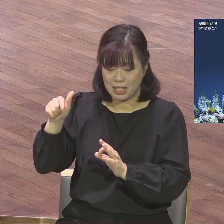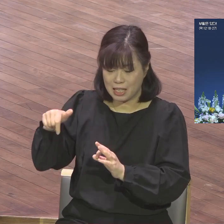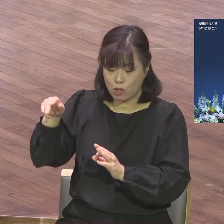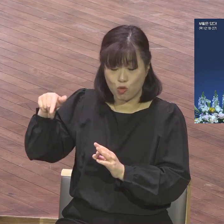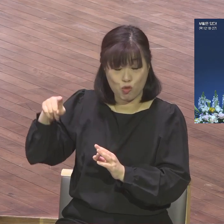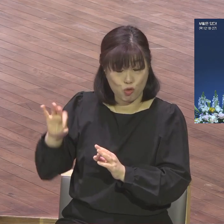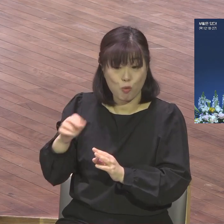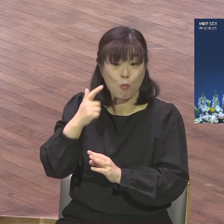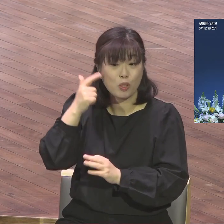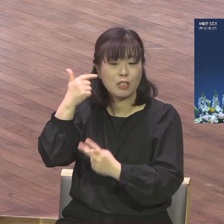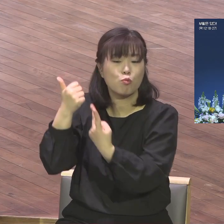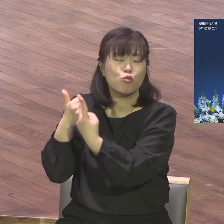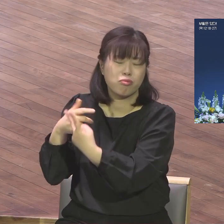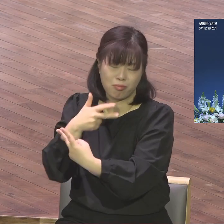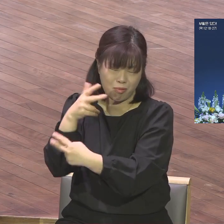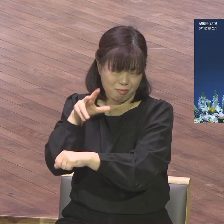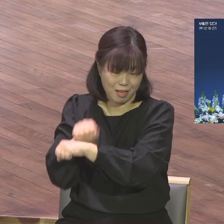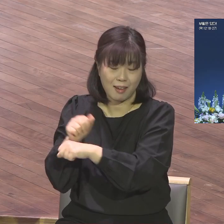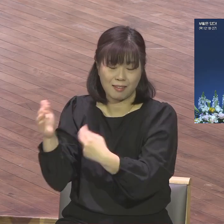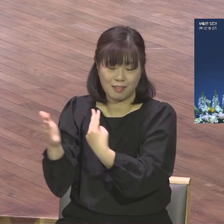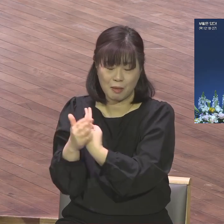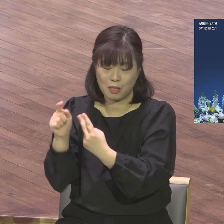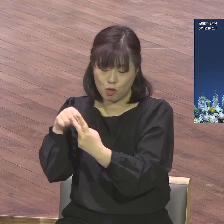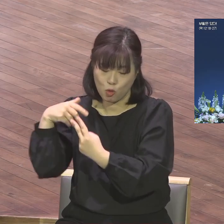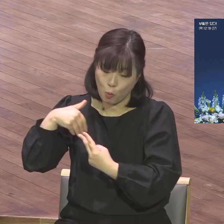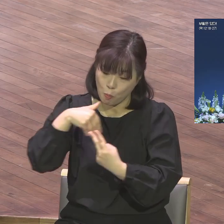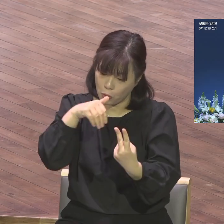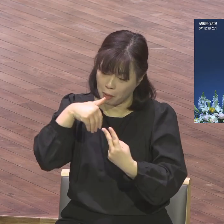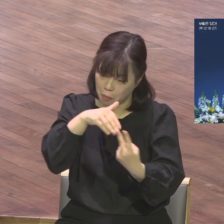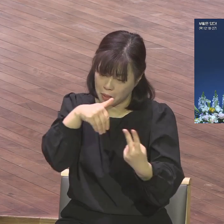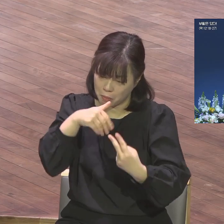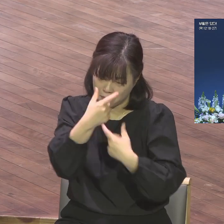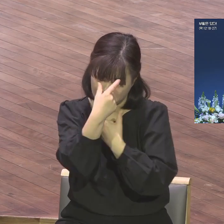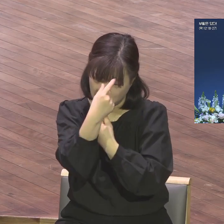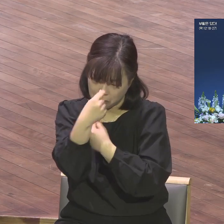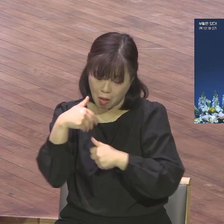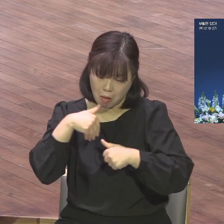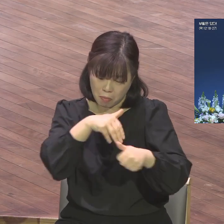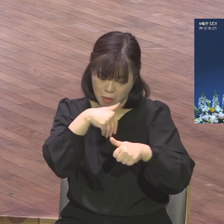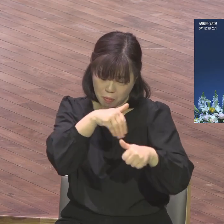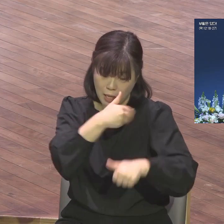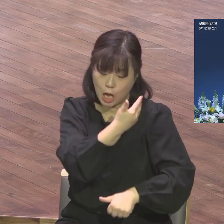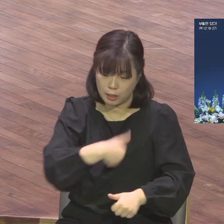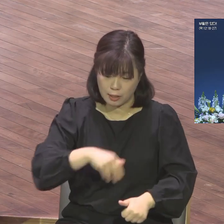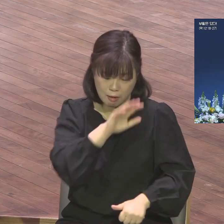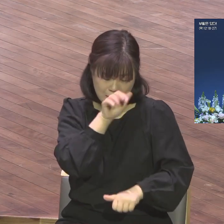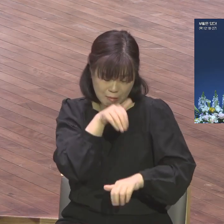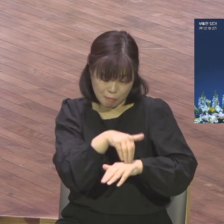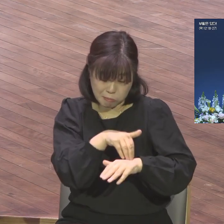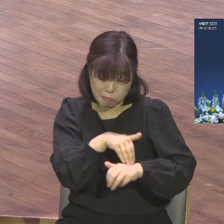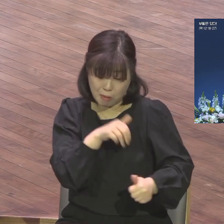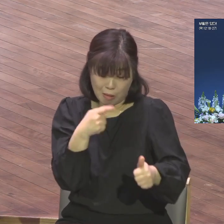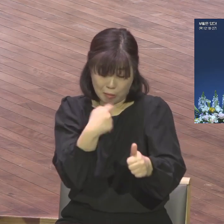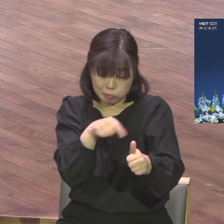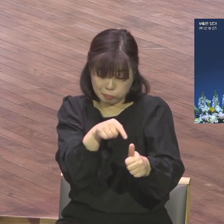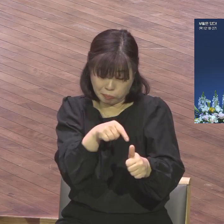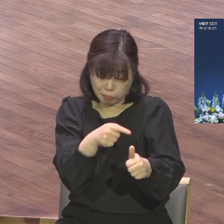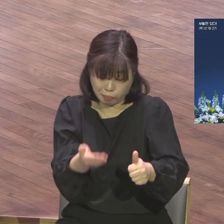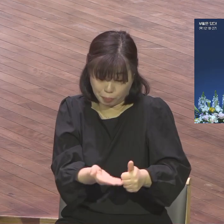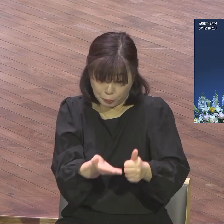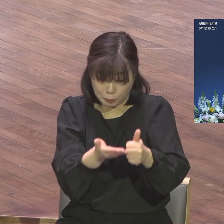해야 이 제자를 세울 수 있는 이 LTS 목회자 계속해서 그리고 그 중에 뽑아가지고